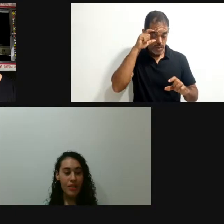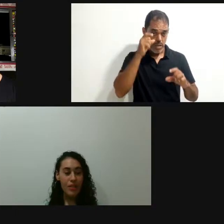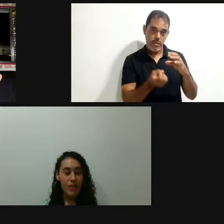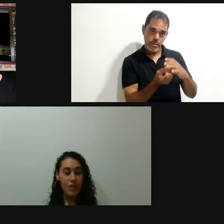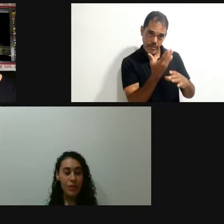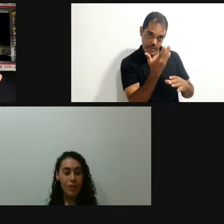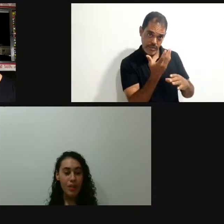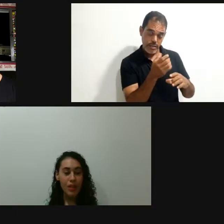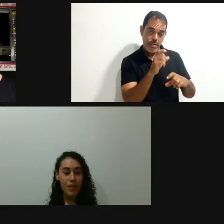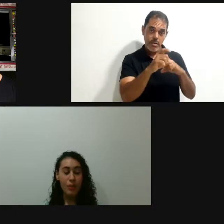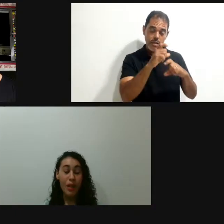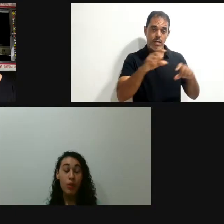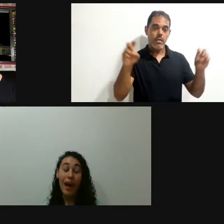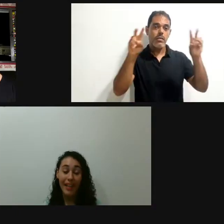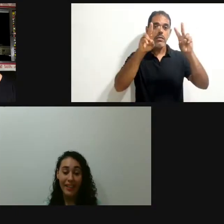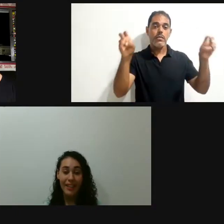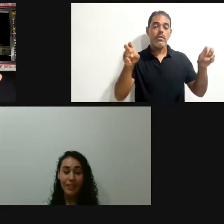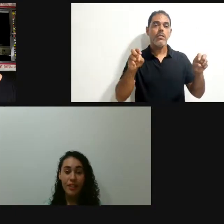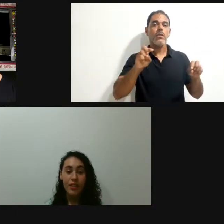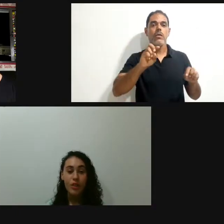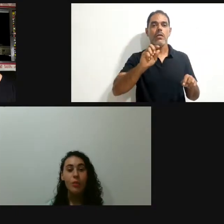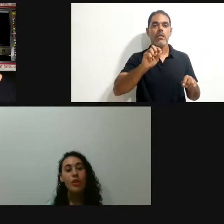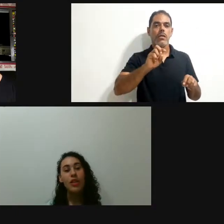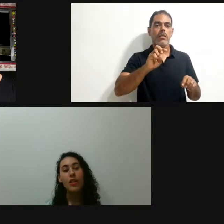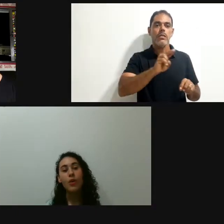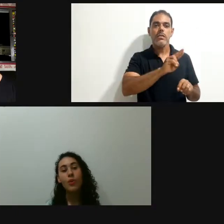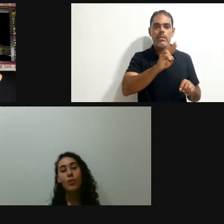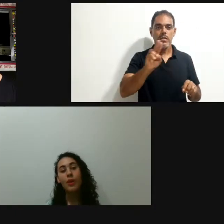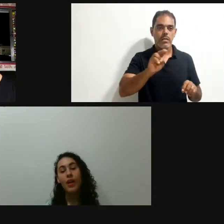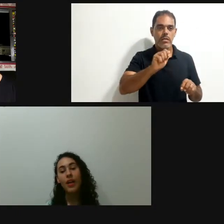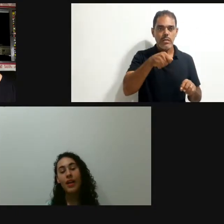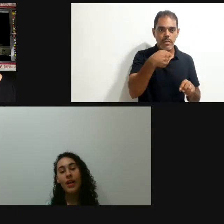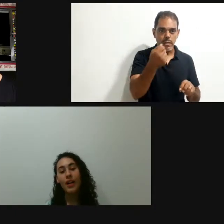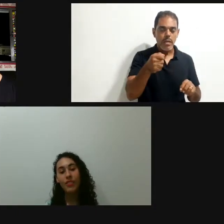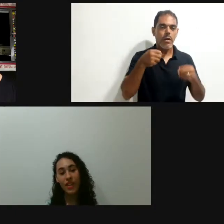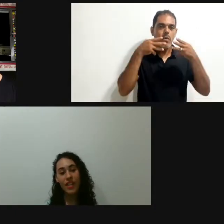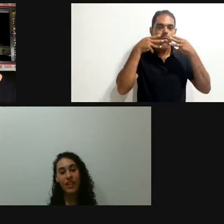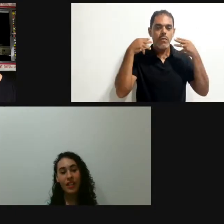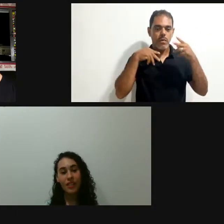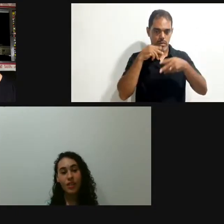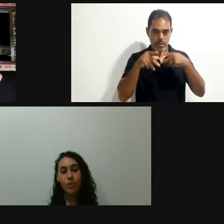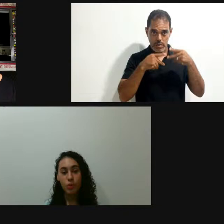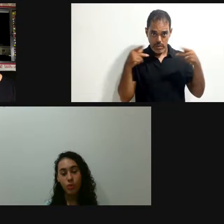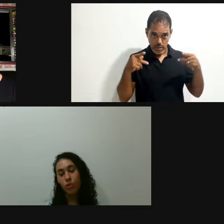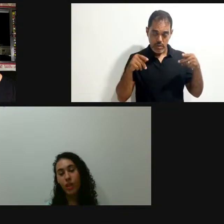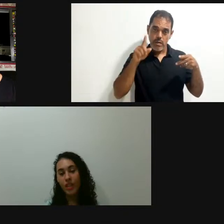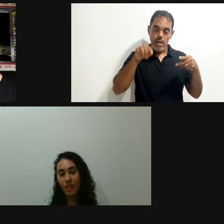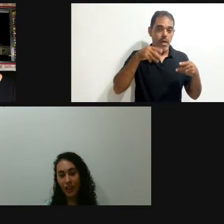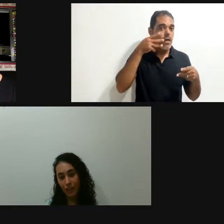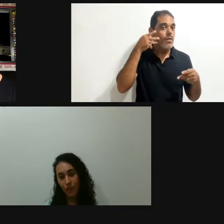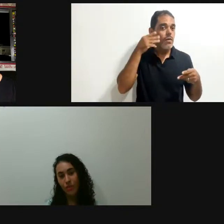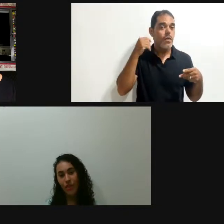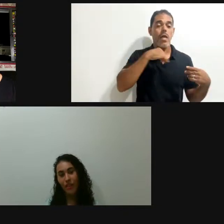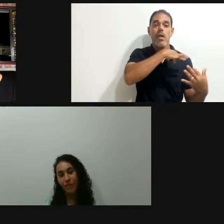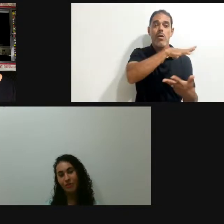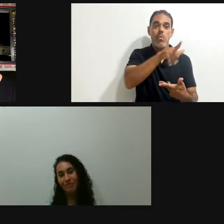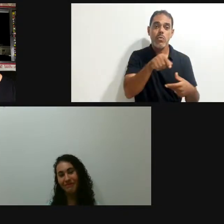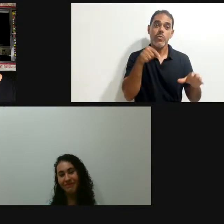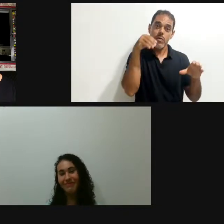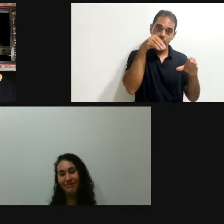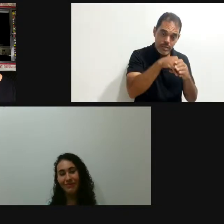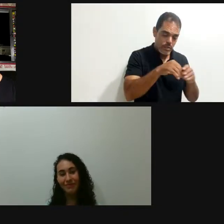mangá chamado Ágata, sobre uma felina, um mundo em que gatos